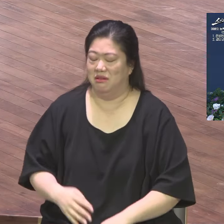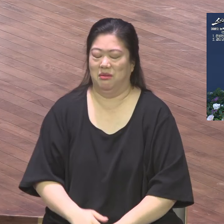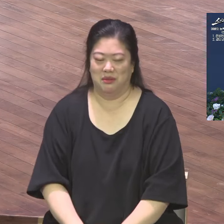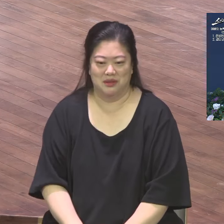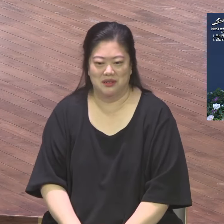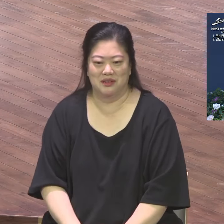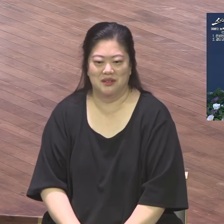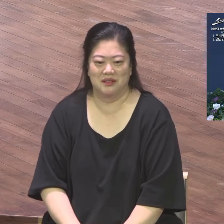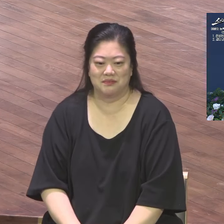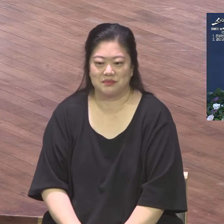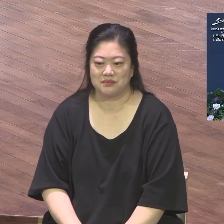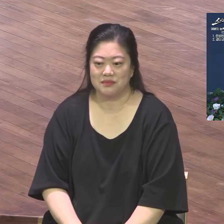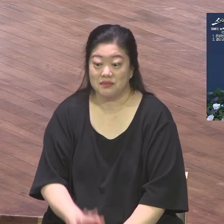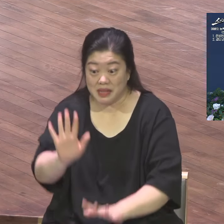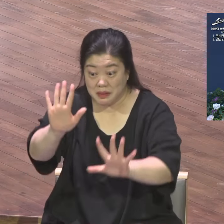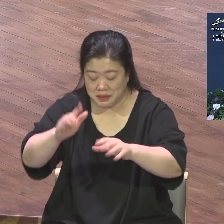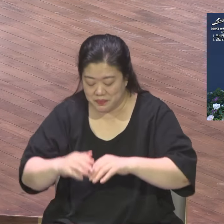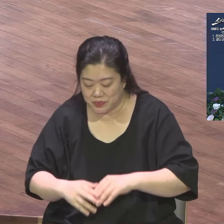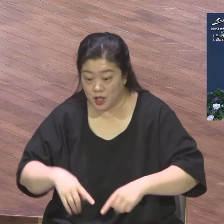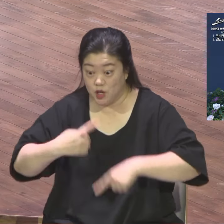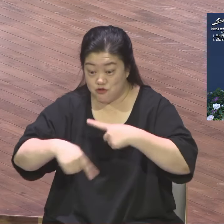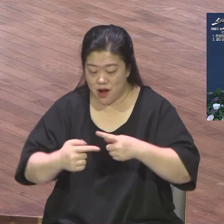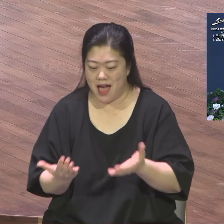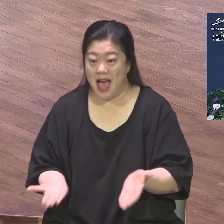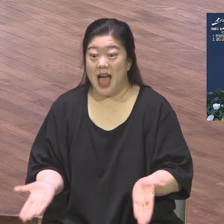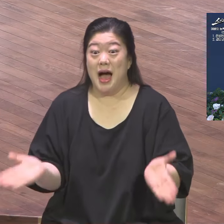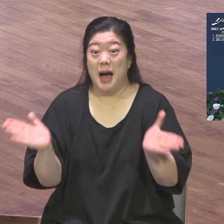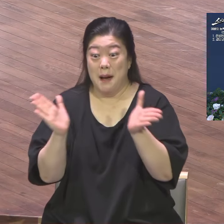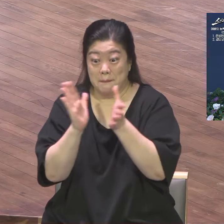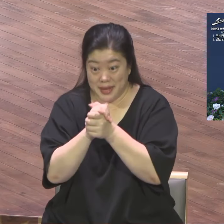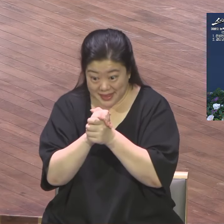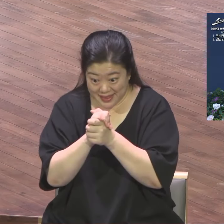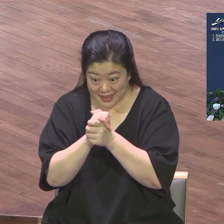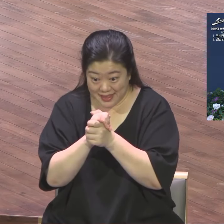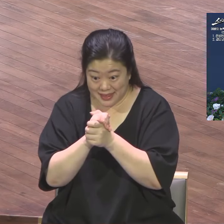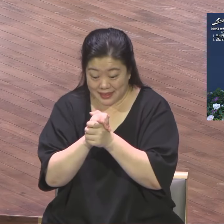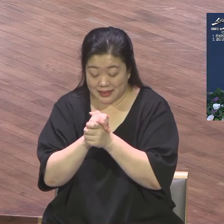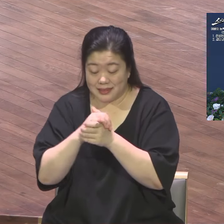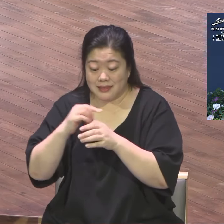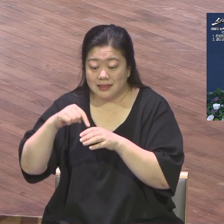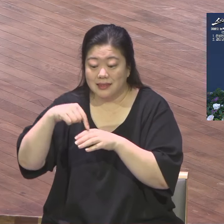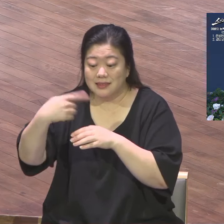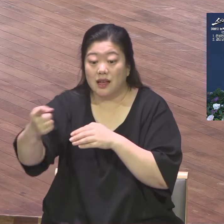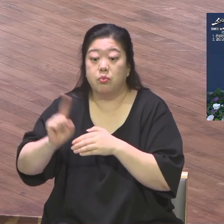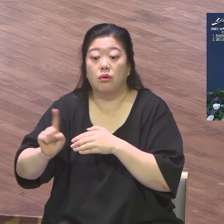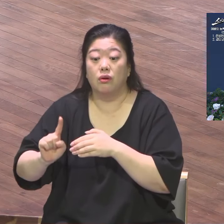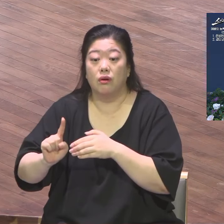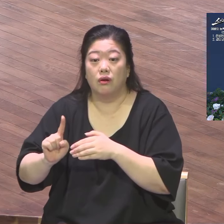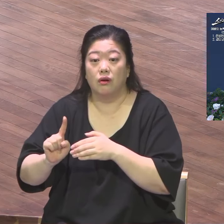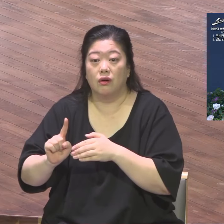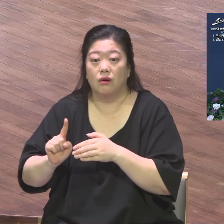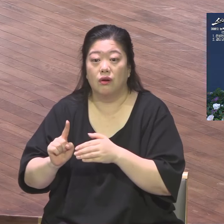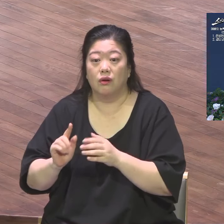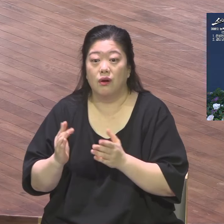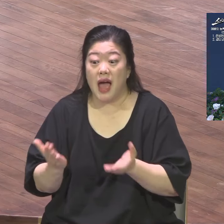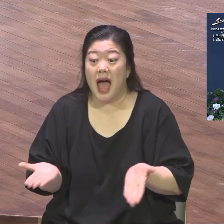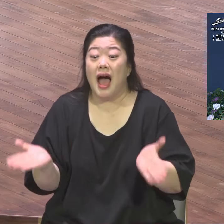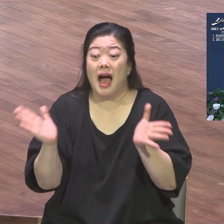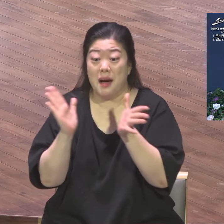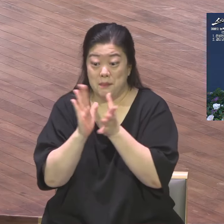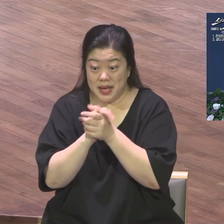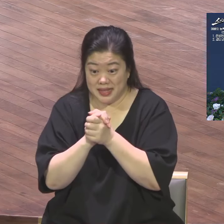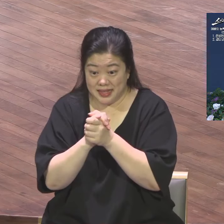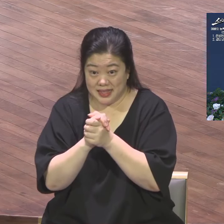그리고 아멘 하고 끝나는 것이 아니에요. 끝난 것이 아니라 아멘한 내용을 꼭 삶 속에